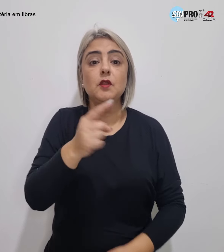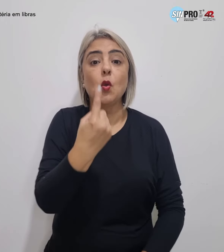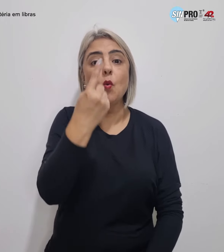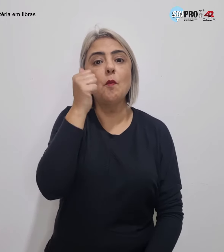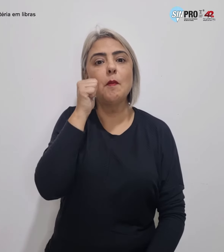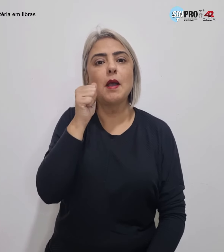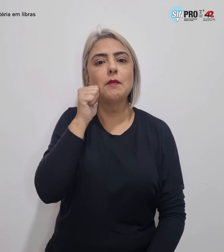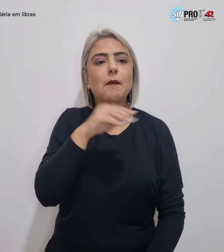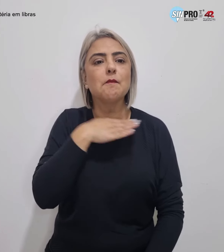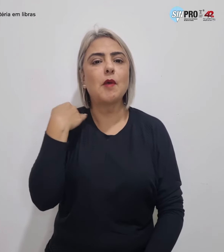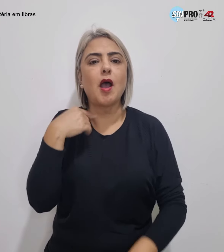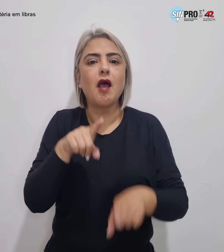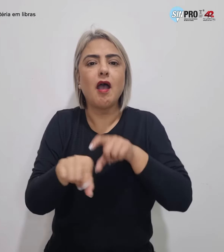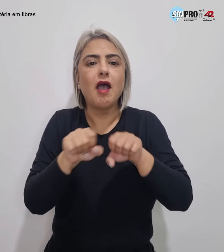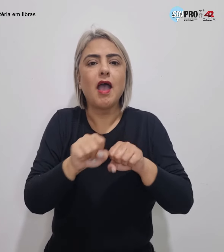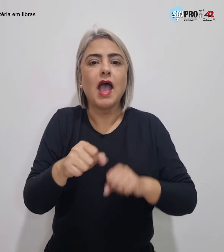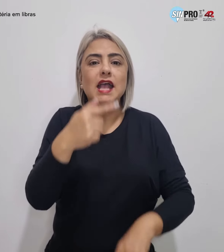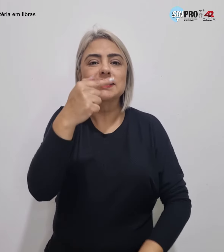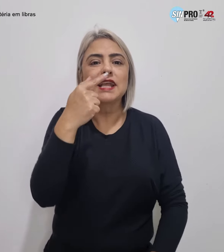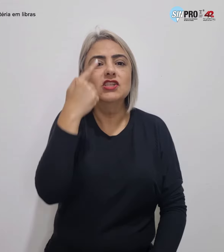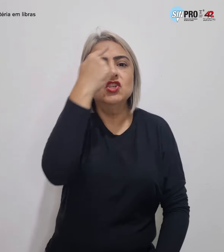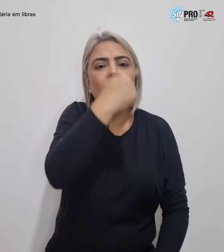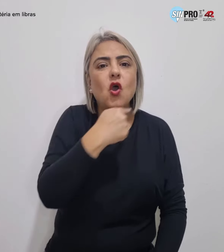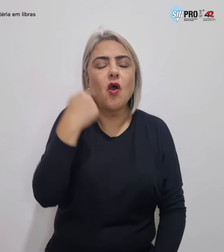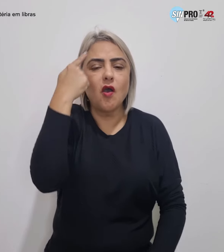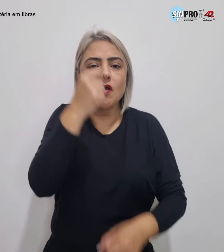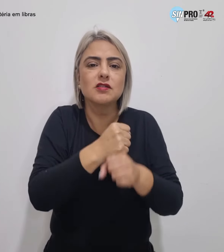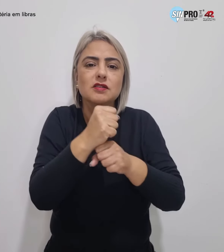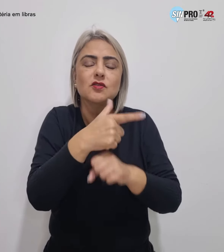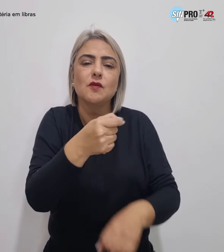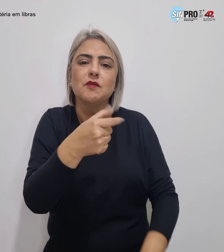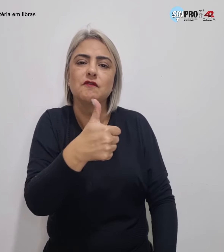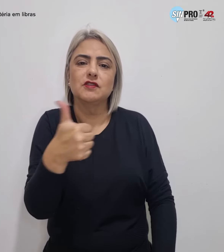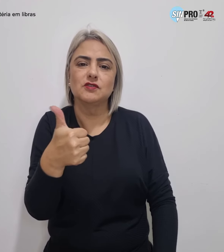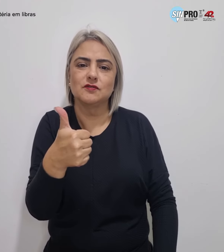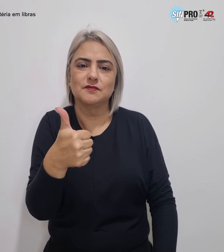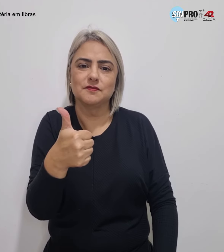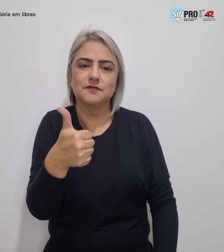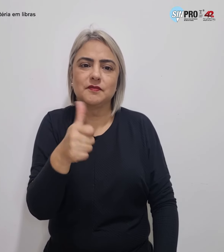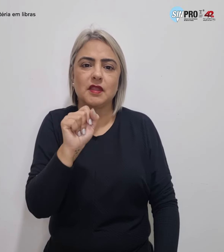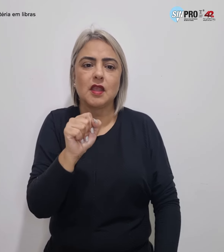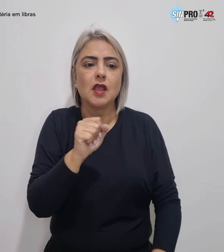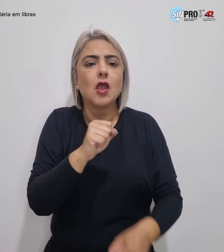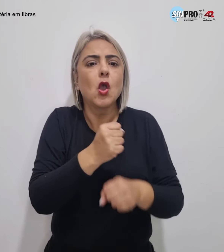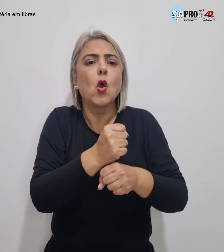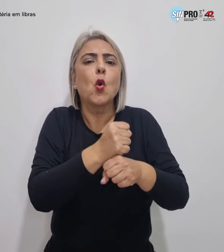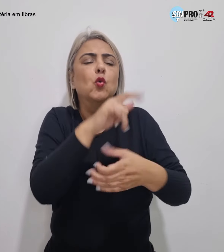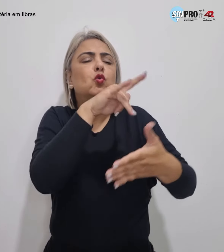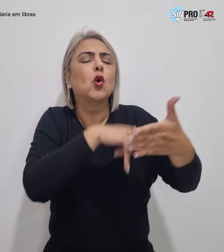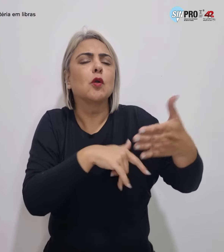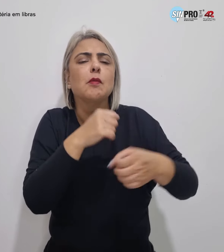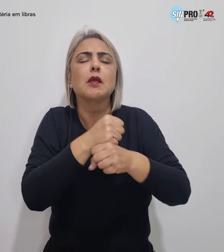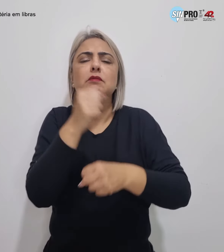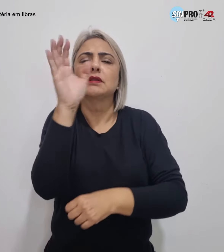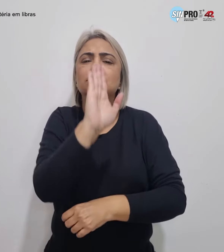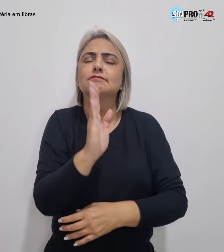morta a cada 7 horas em 2021 o anuário brasileiro de Segurança Pública